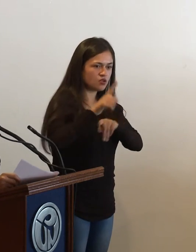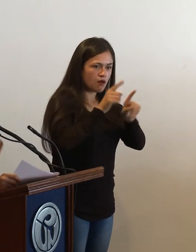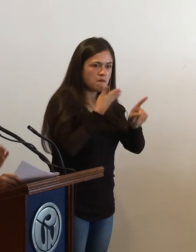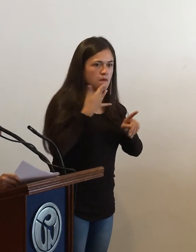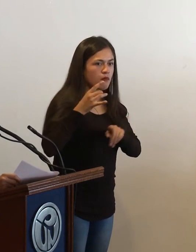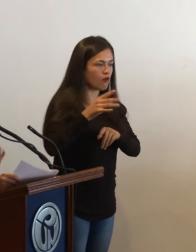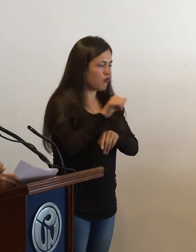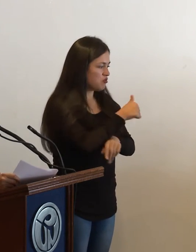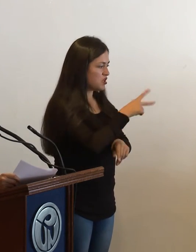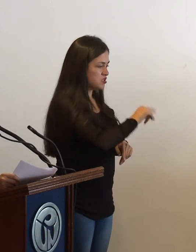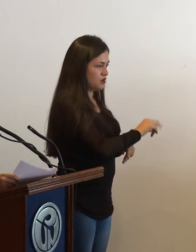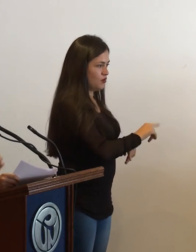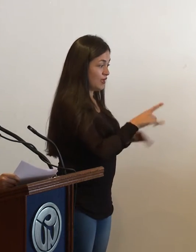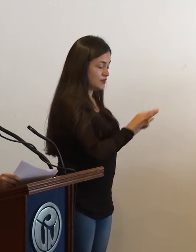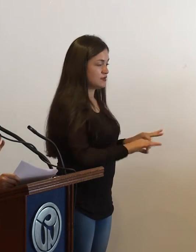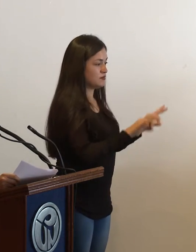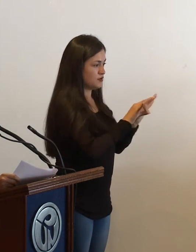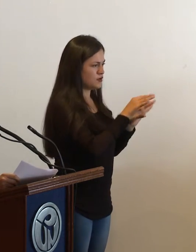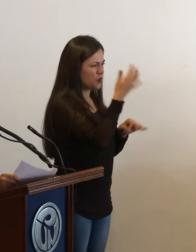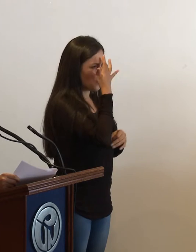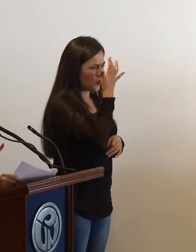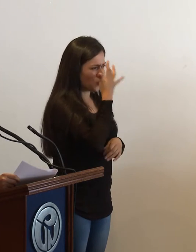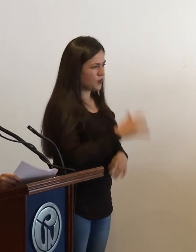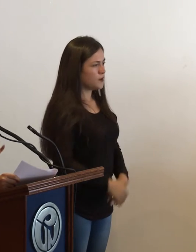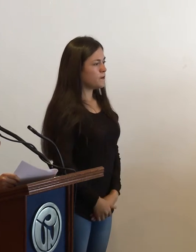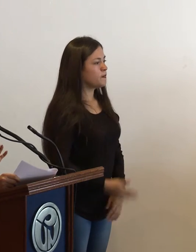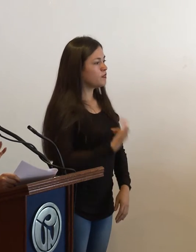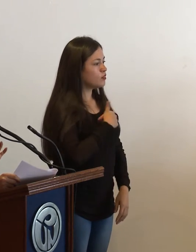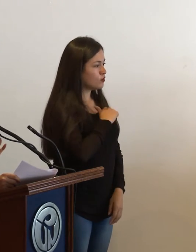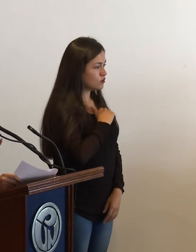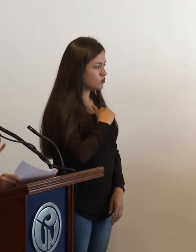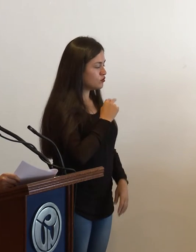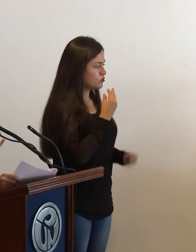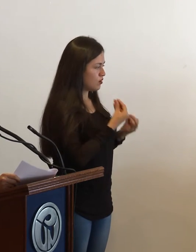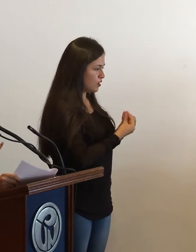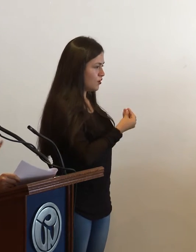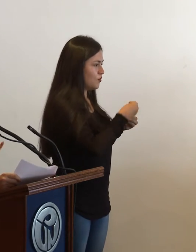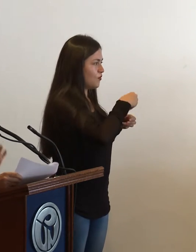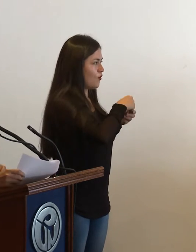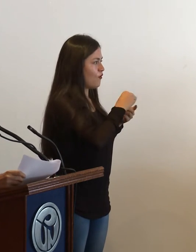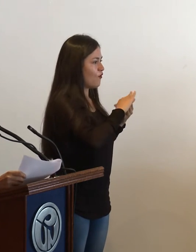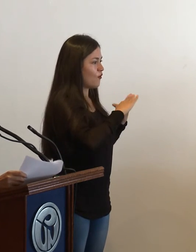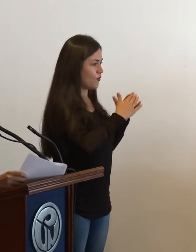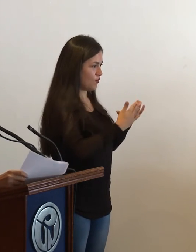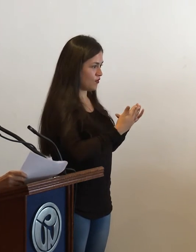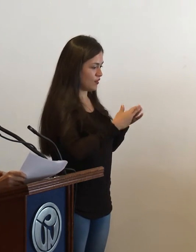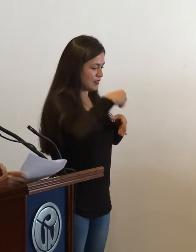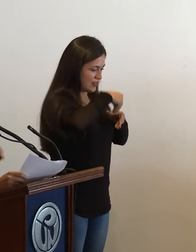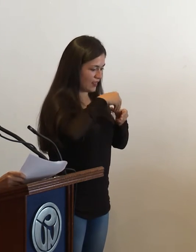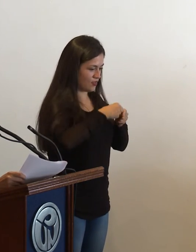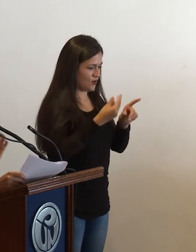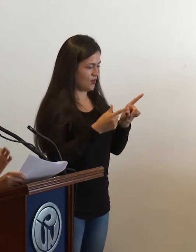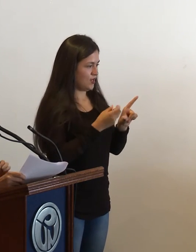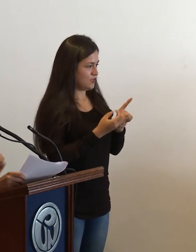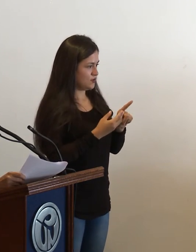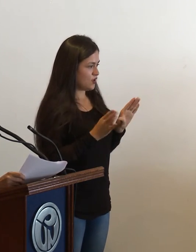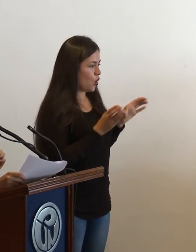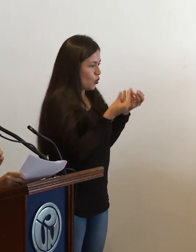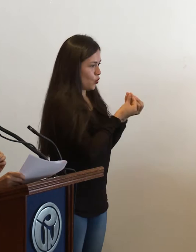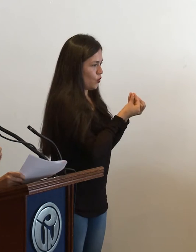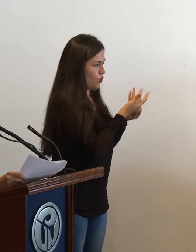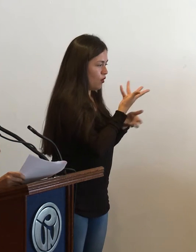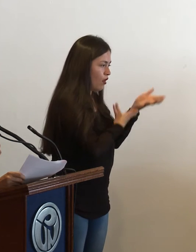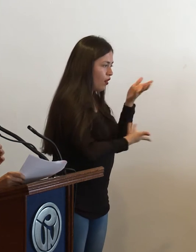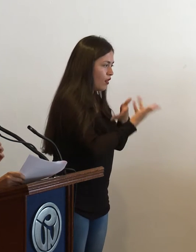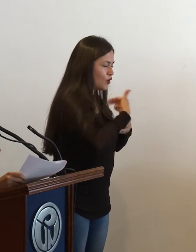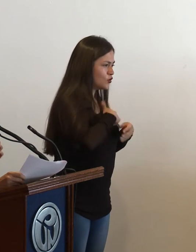es del todo importante porque ahí es donde nosotros, dijéramos, al interior de la licenciatura,